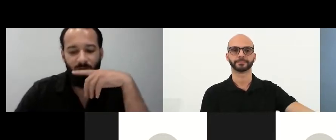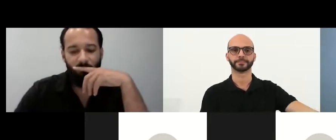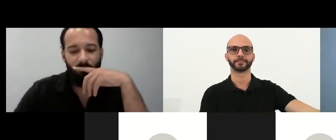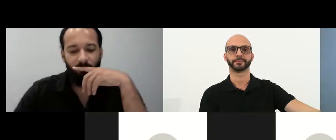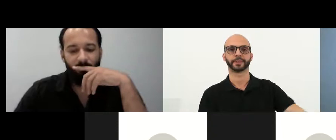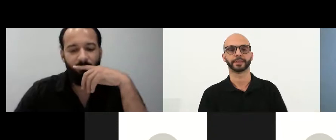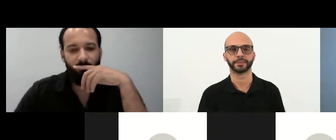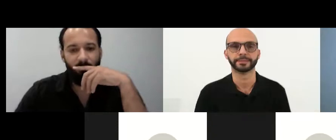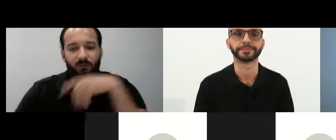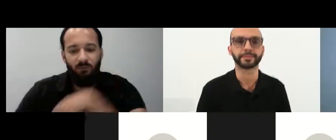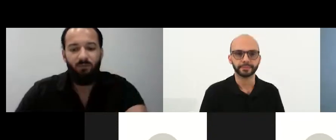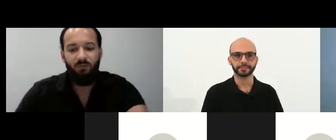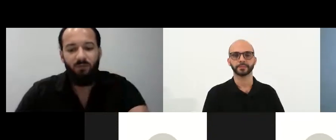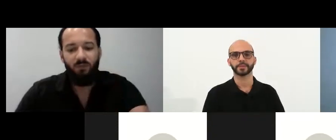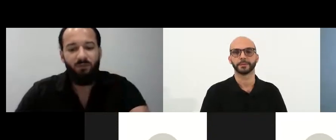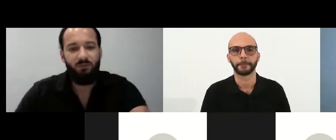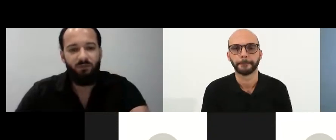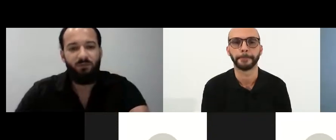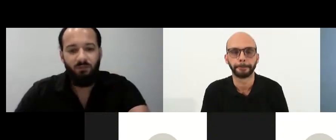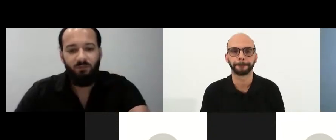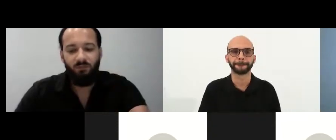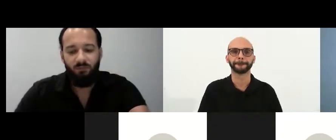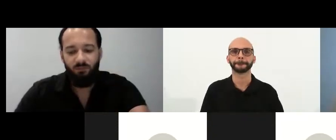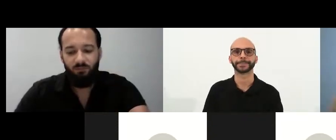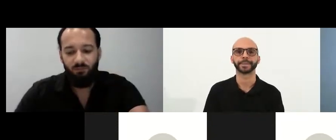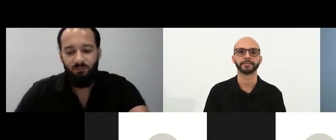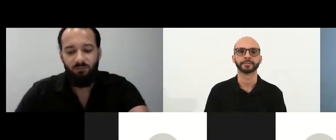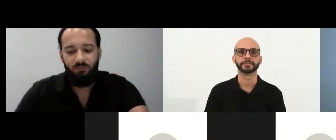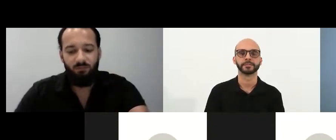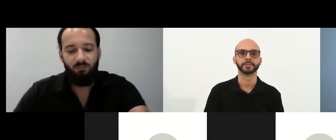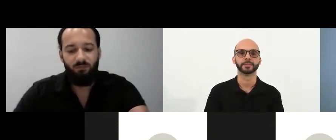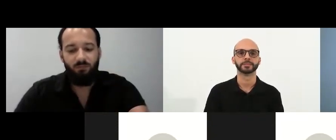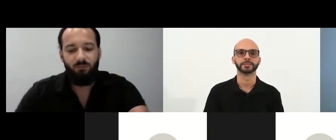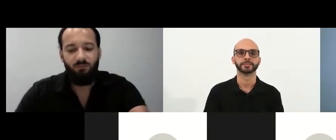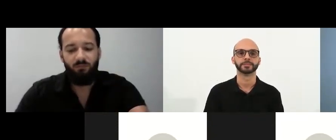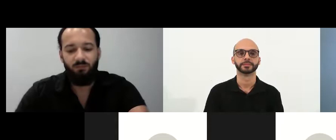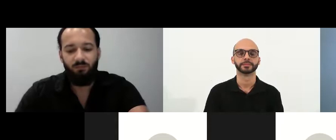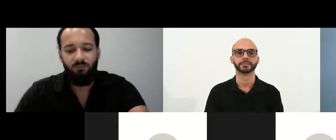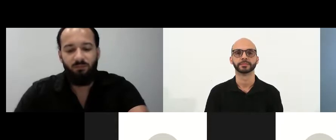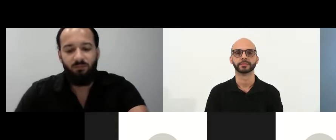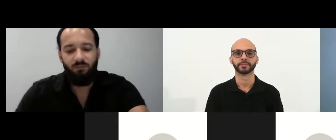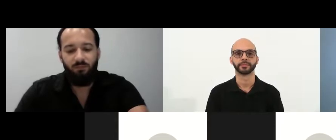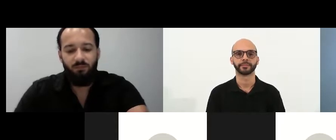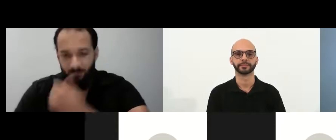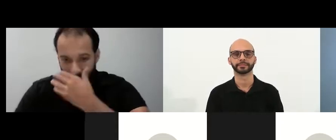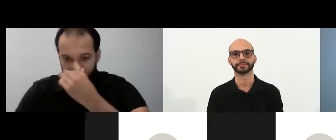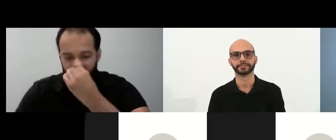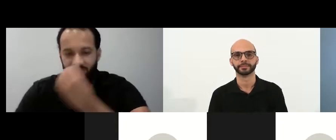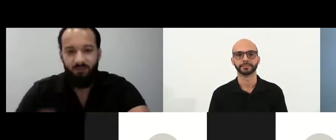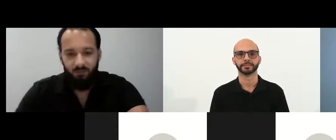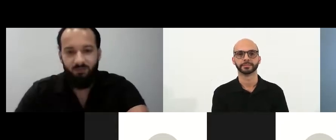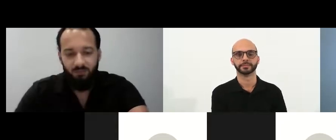ficamos pensando, aquilo nos dá as informações, ajuda bastante isto. Isso dá uma aprendizagem melhor para nós